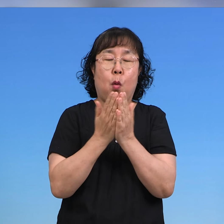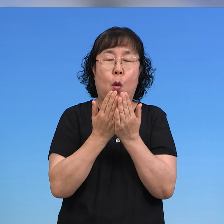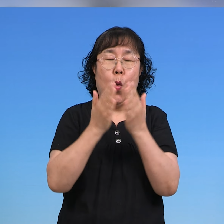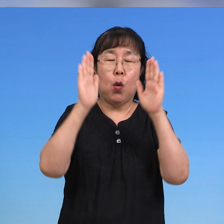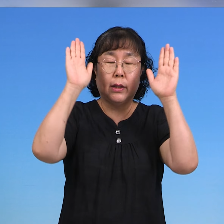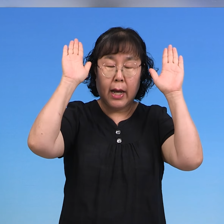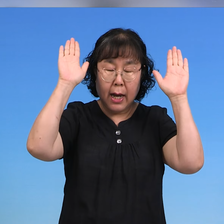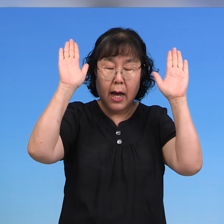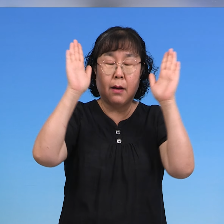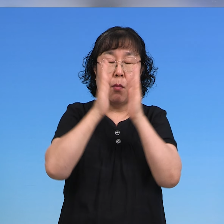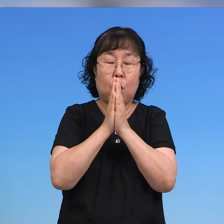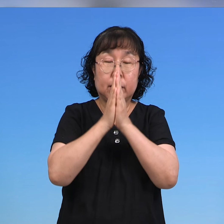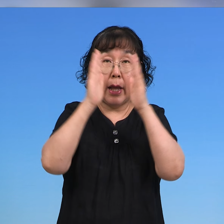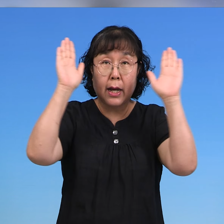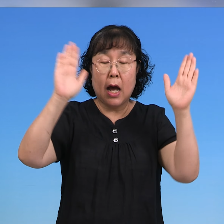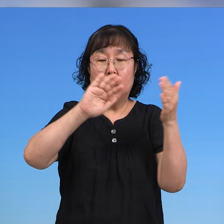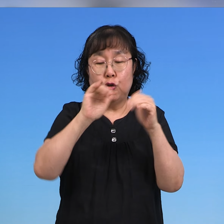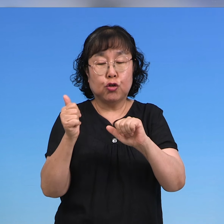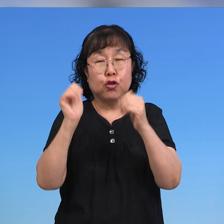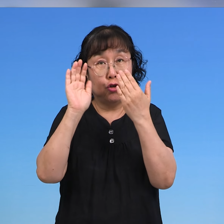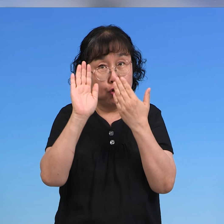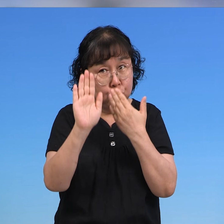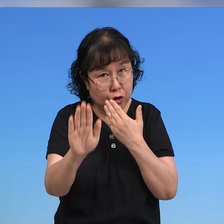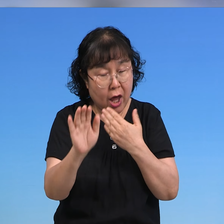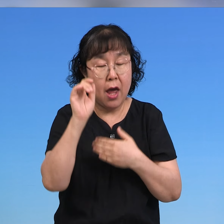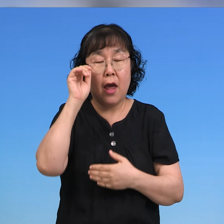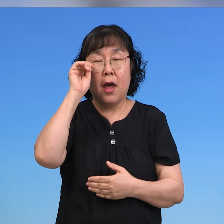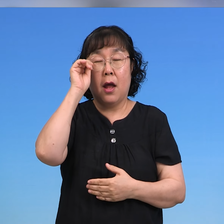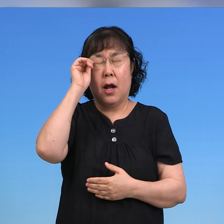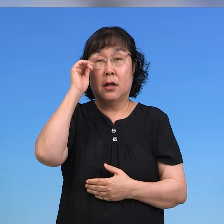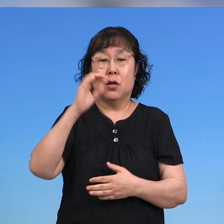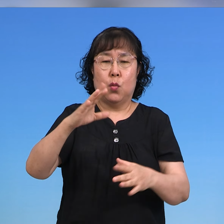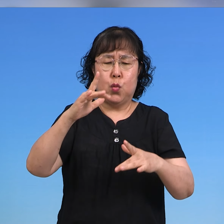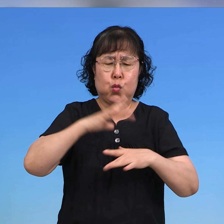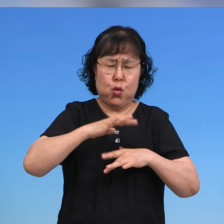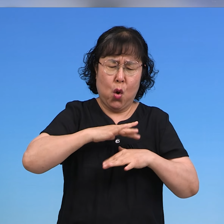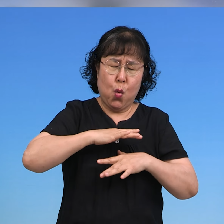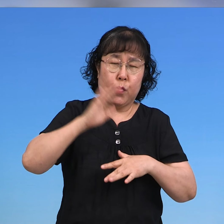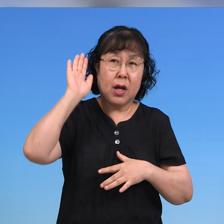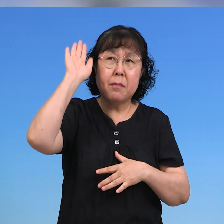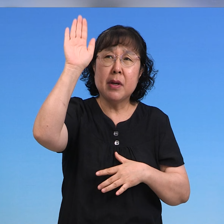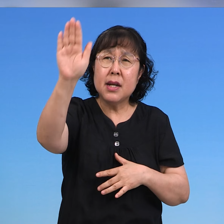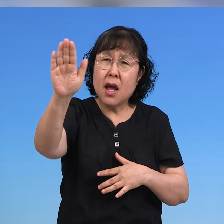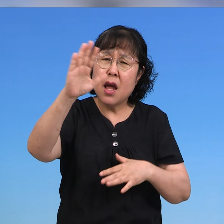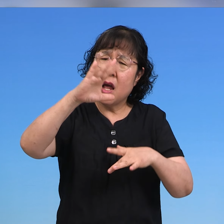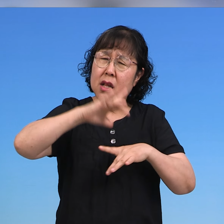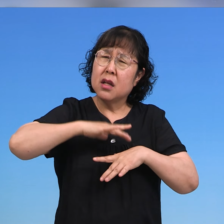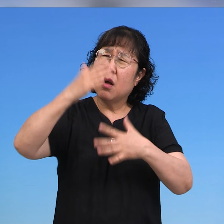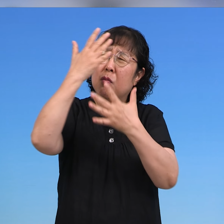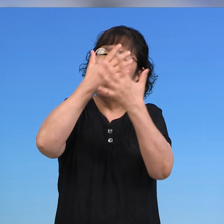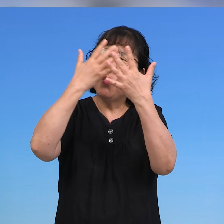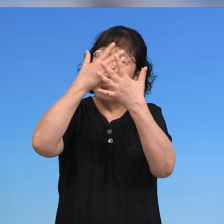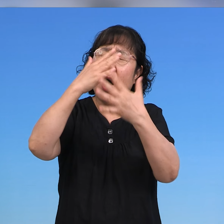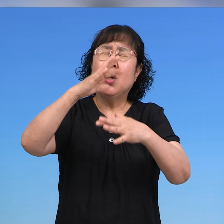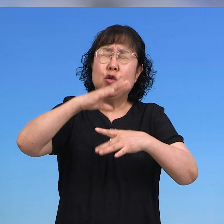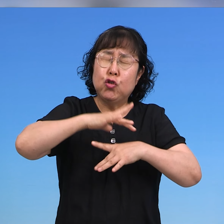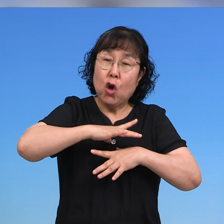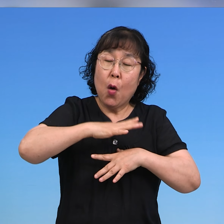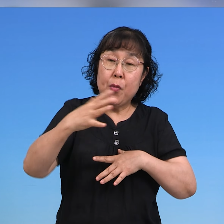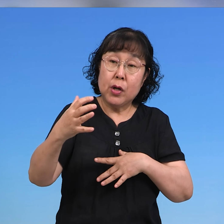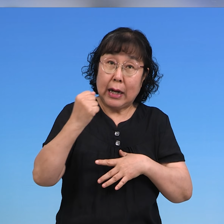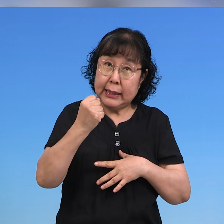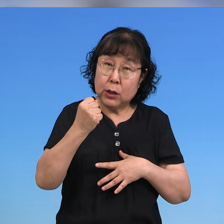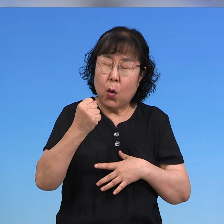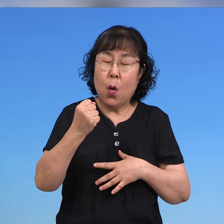그 재료를 가지고 오히려 과거와의 단절, 그리고 이것이 오히려 미래를 향해 희망을 여는